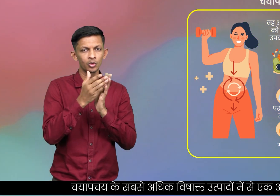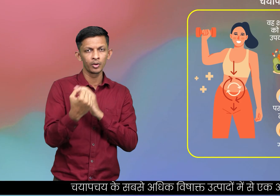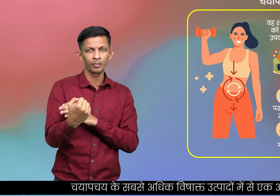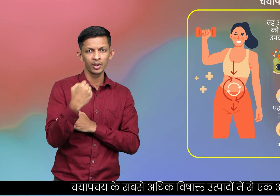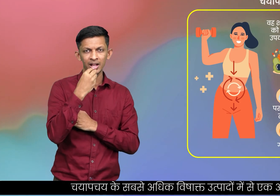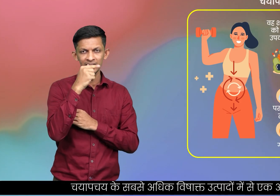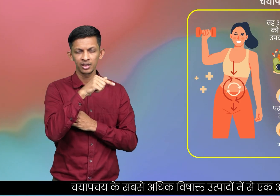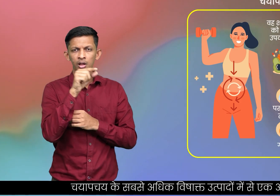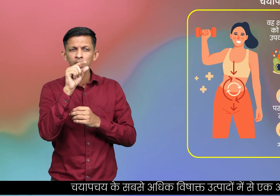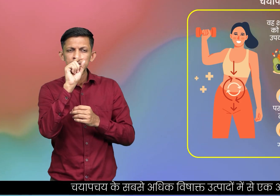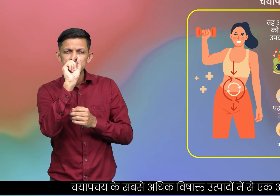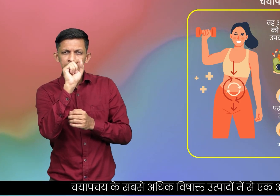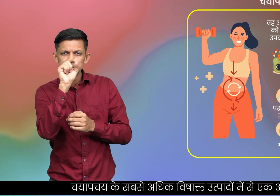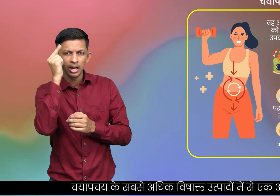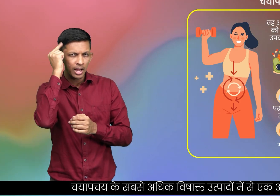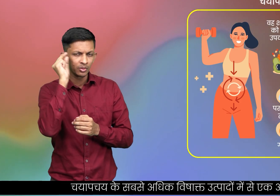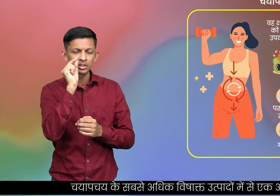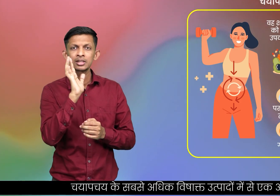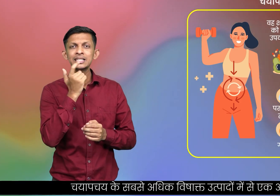विषाक्त उत्पादनों में से एक अमोनिया है।